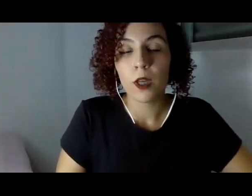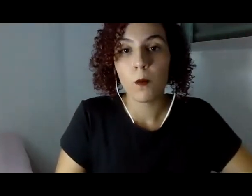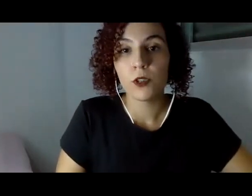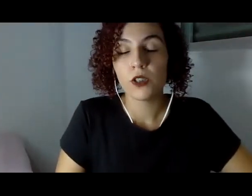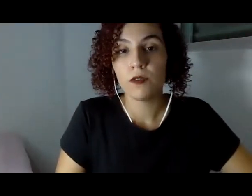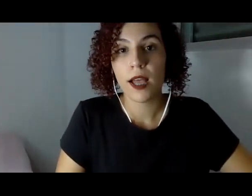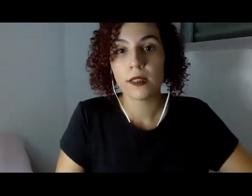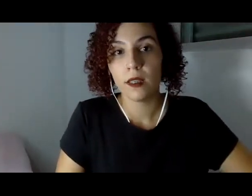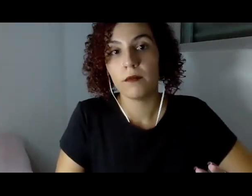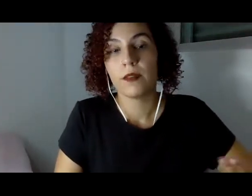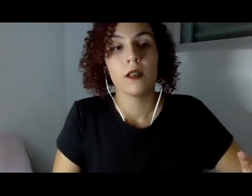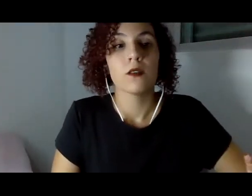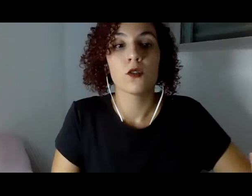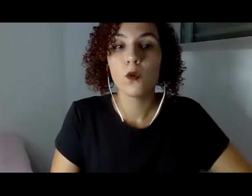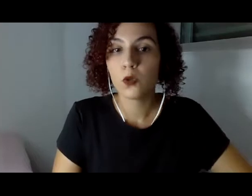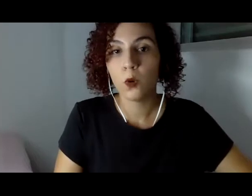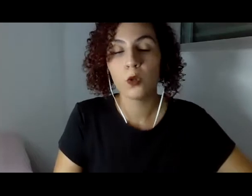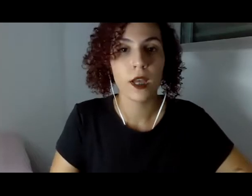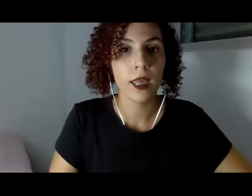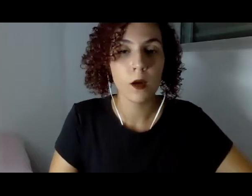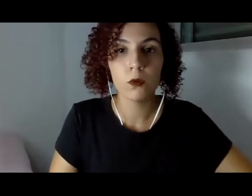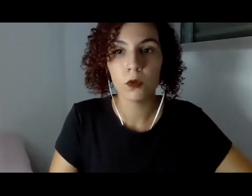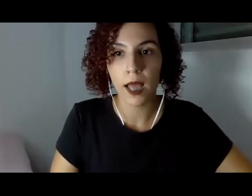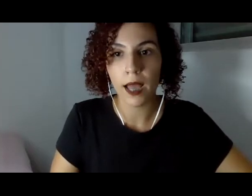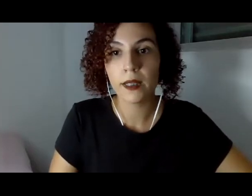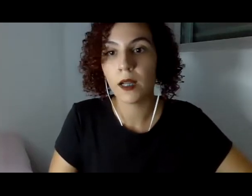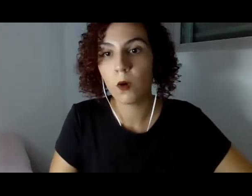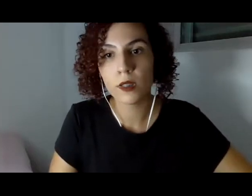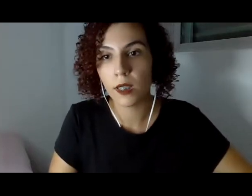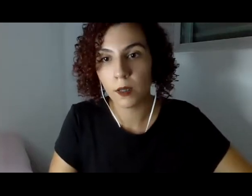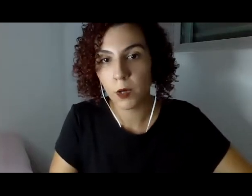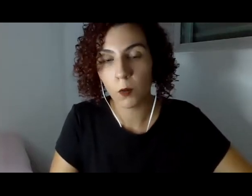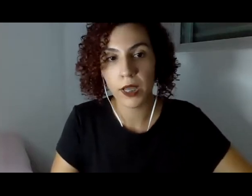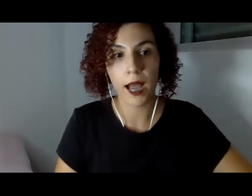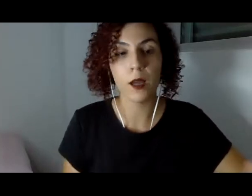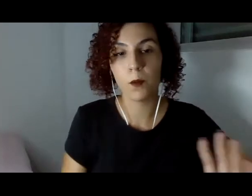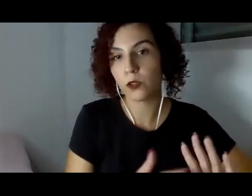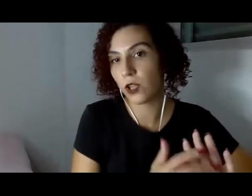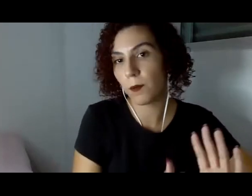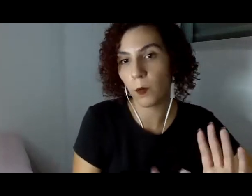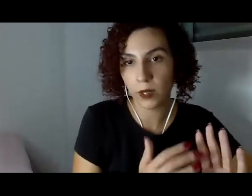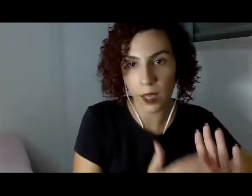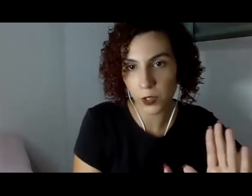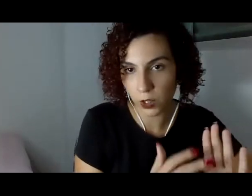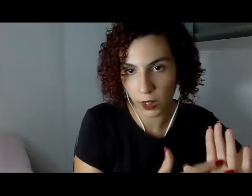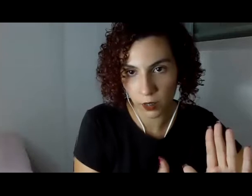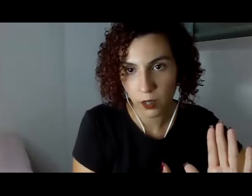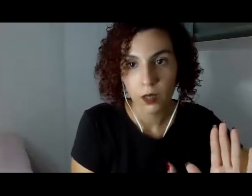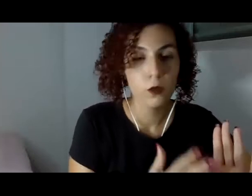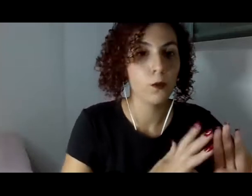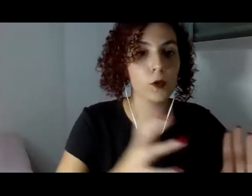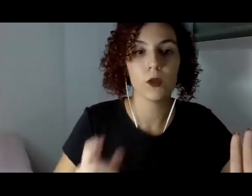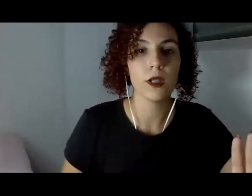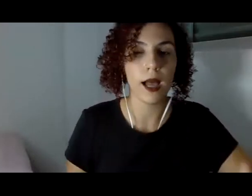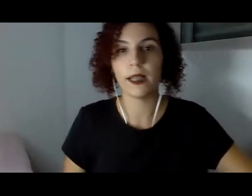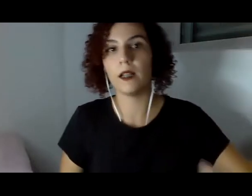legal porque o objetivo é assim: sou surdo, cheguei em algum lugar e não consegui me comunicar, eu posso chamar um intérprete aqui